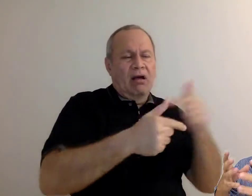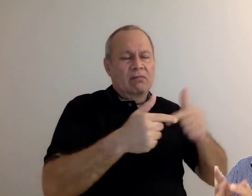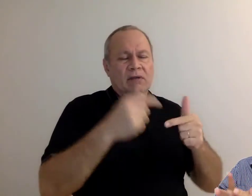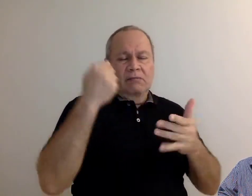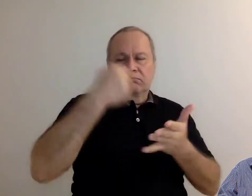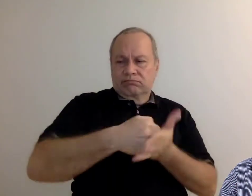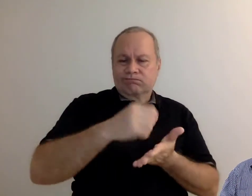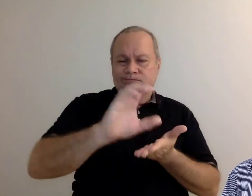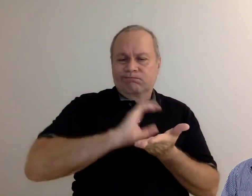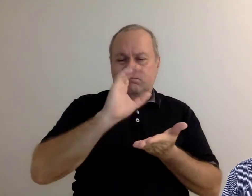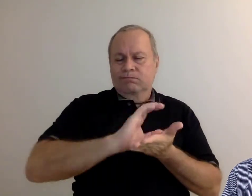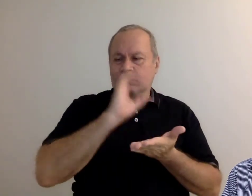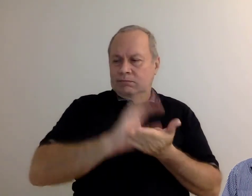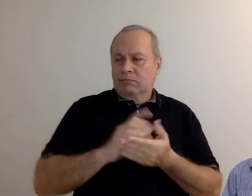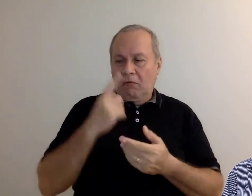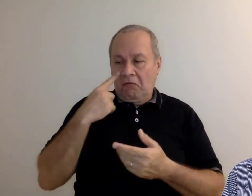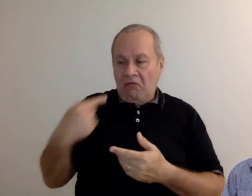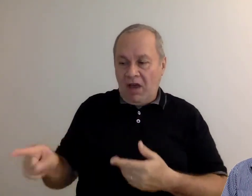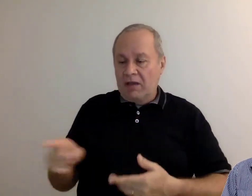para pagar aquela conta.